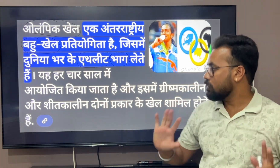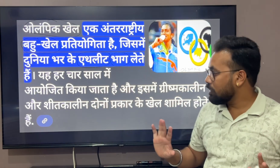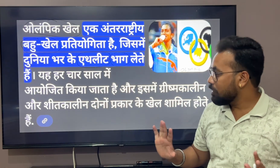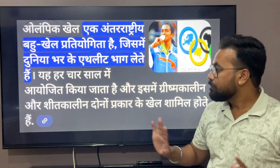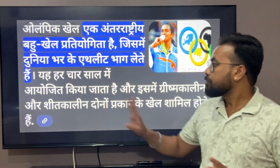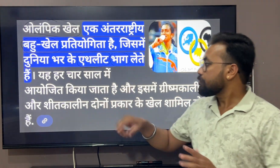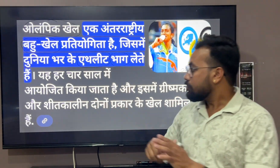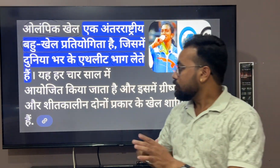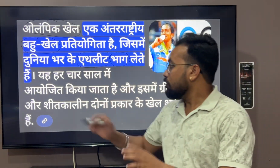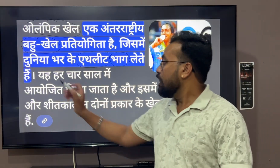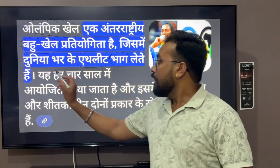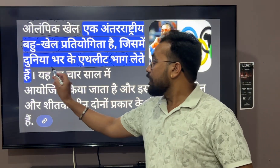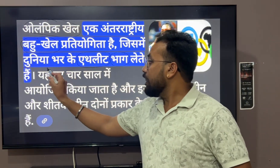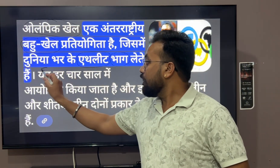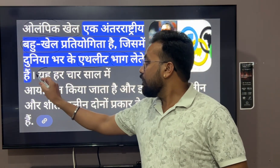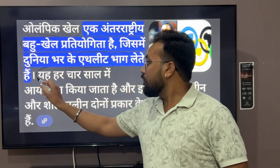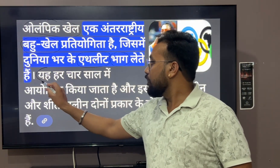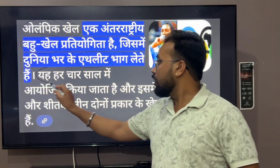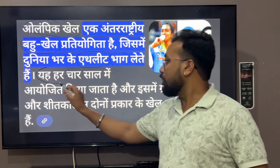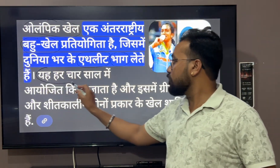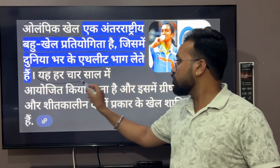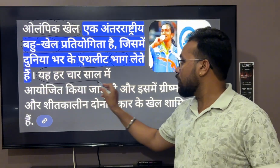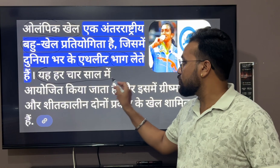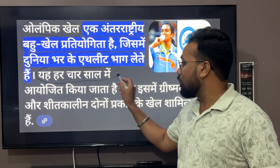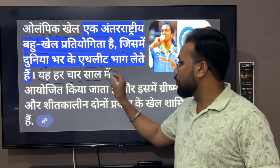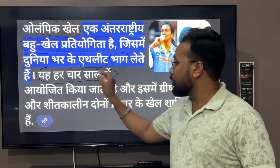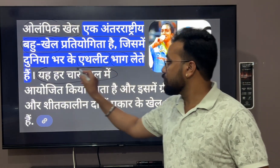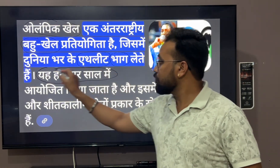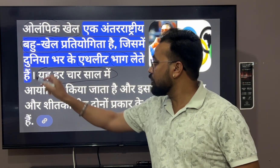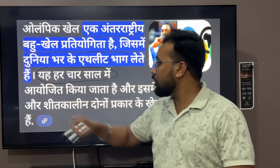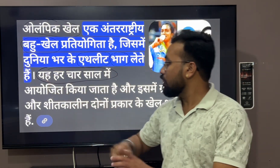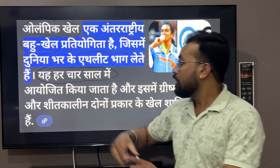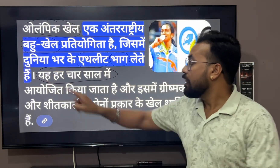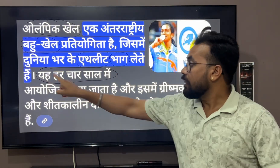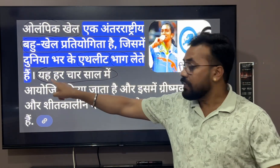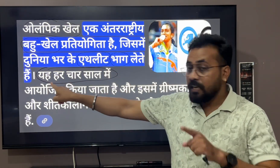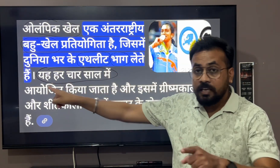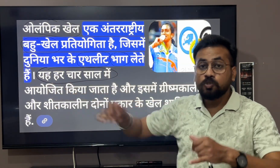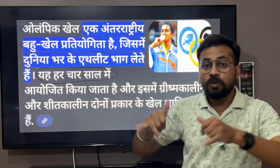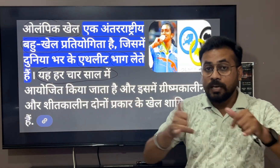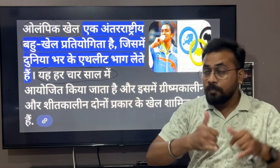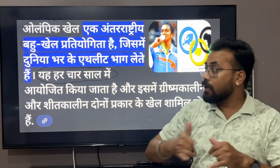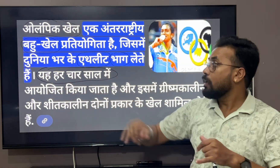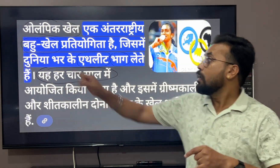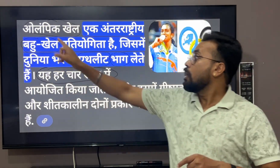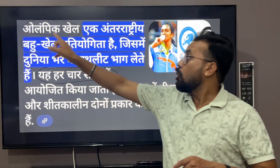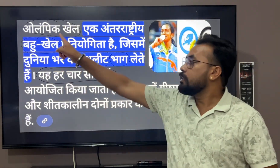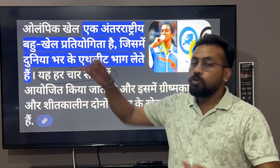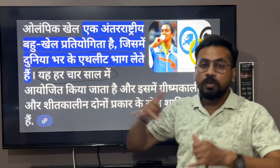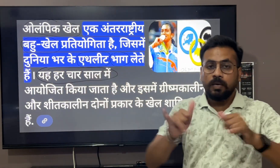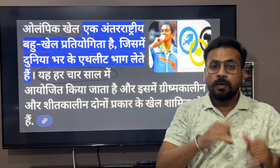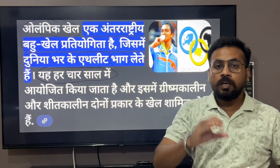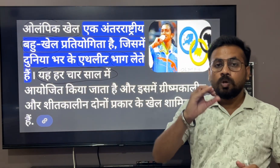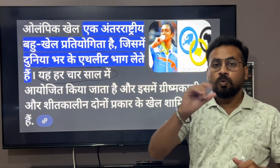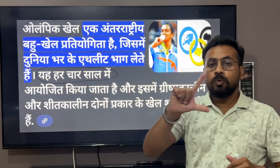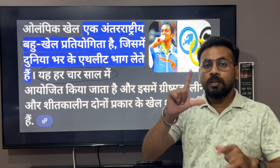है, यह हर 4 साल में, ठीक है, यह जो गेम है, ये जो गेम है